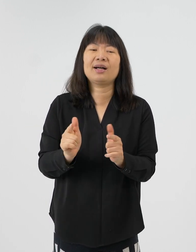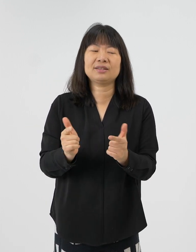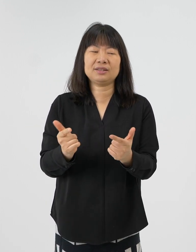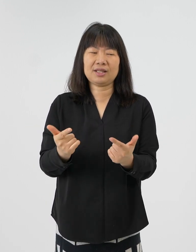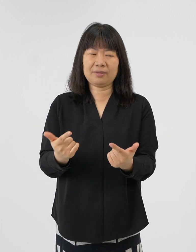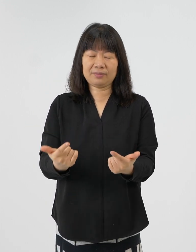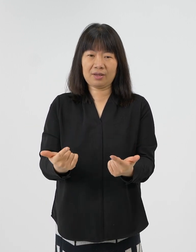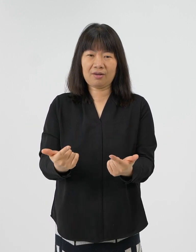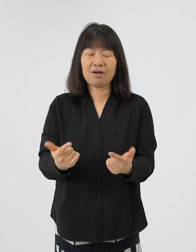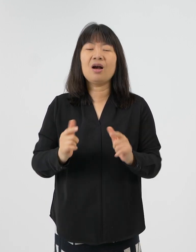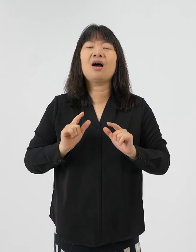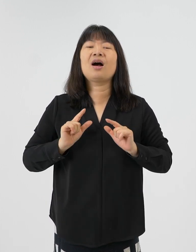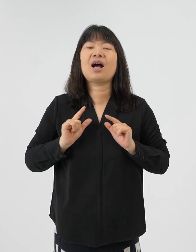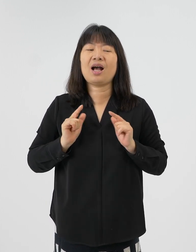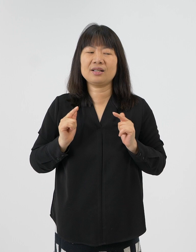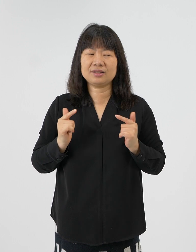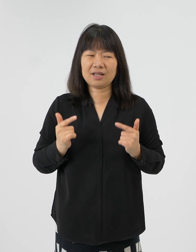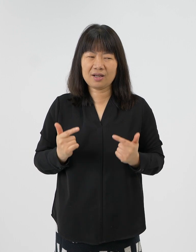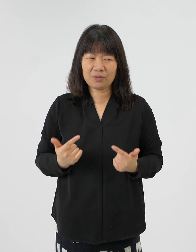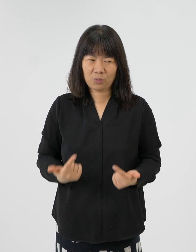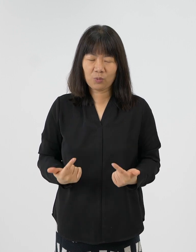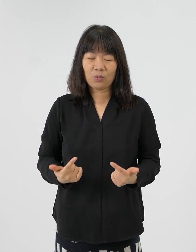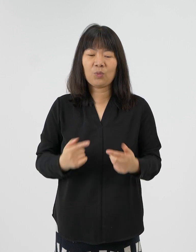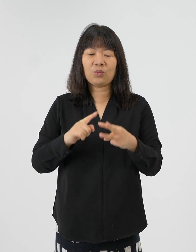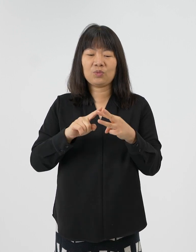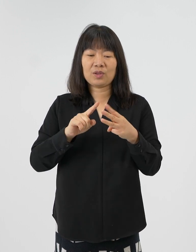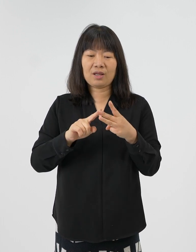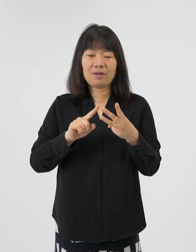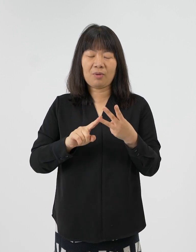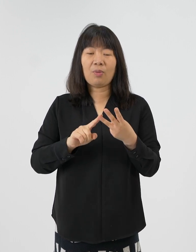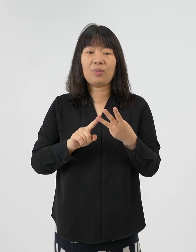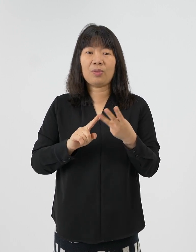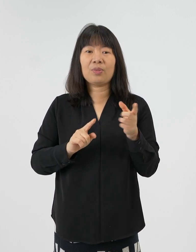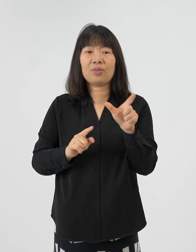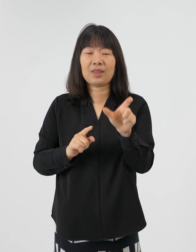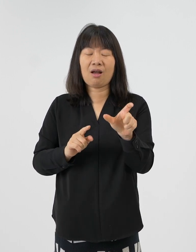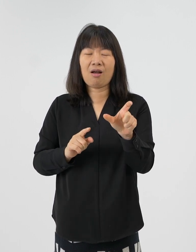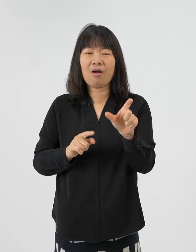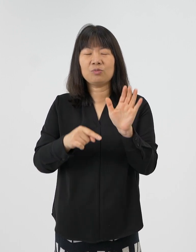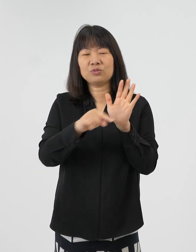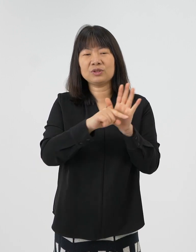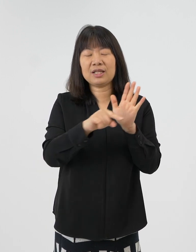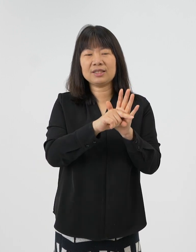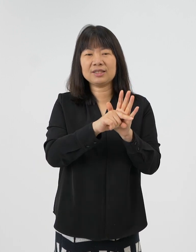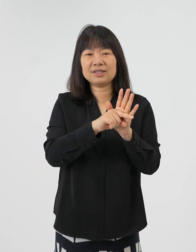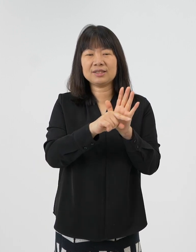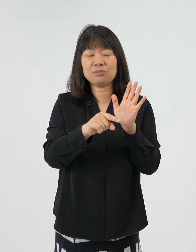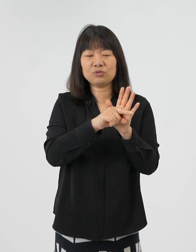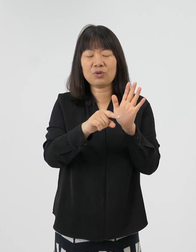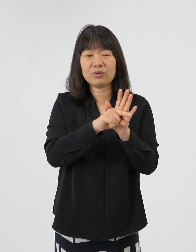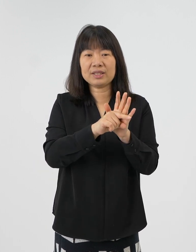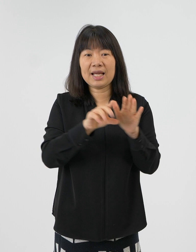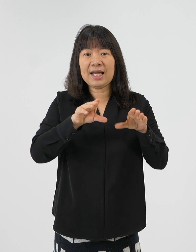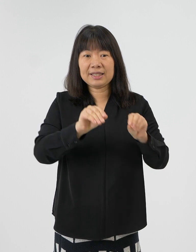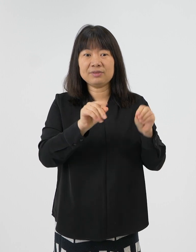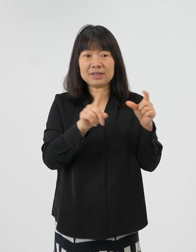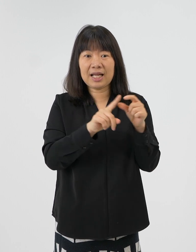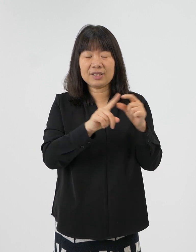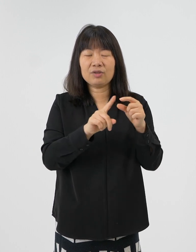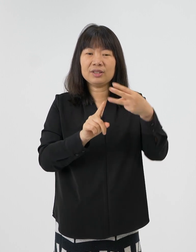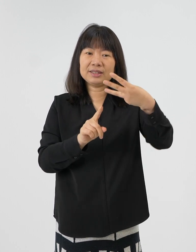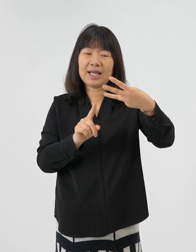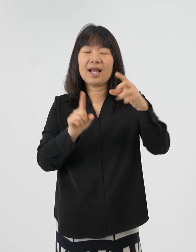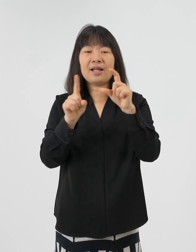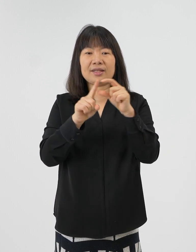아니하며, 아니하고 세 번 나오죠. 이 부정적인 금지를, 부정사를 세 단어를